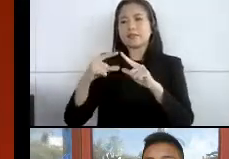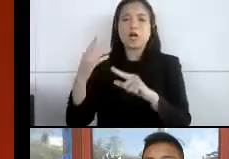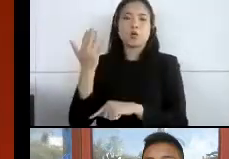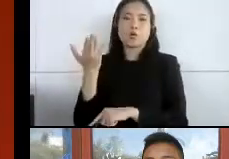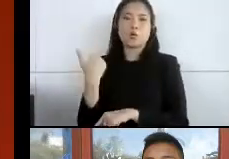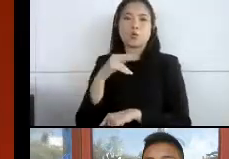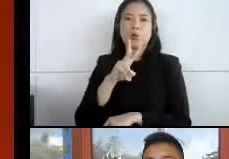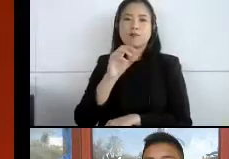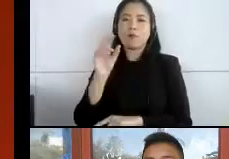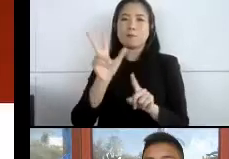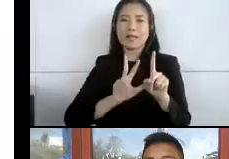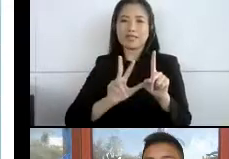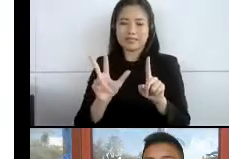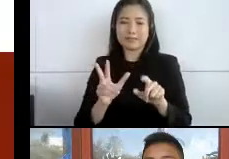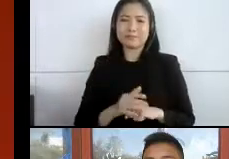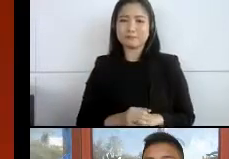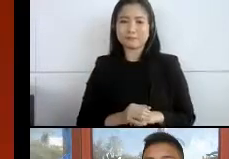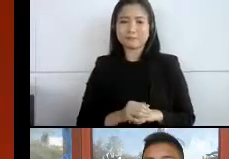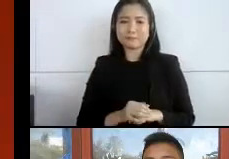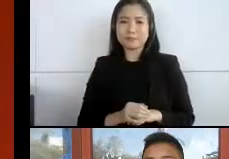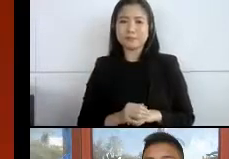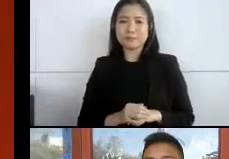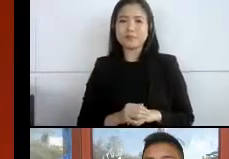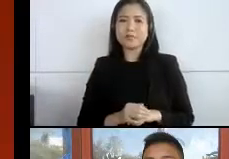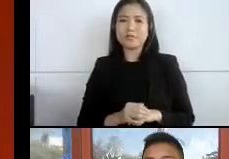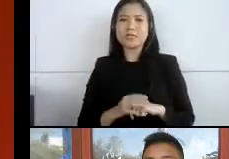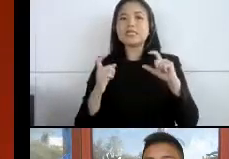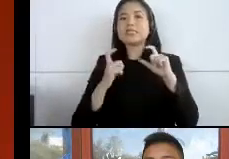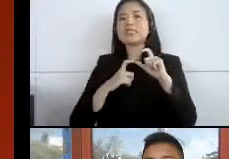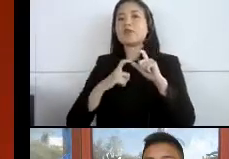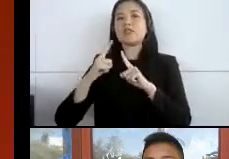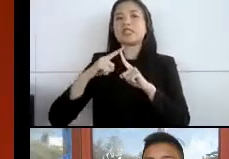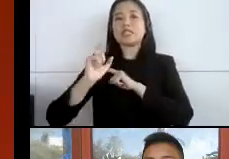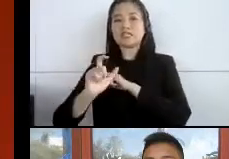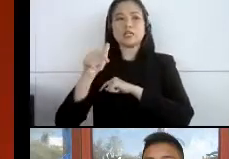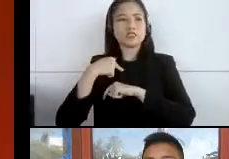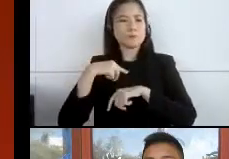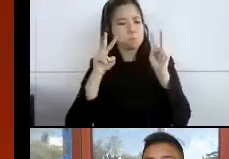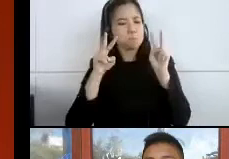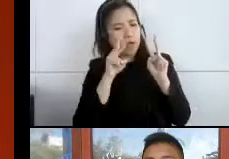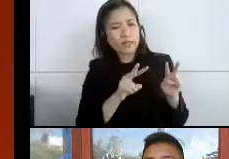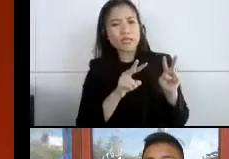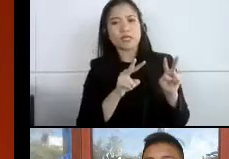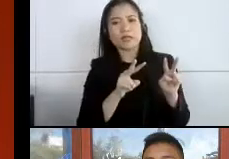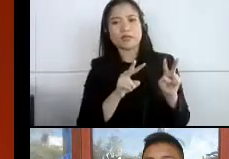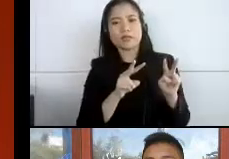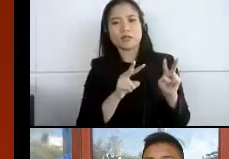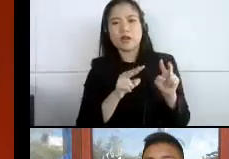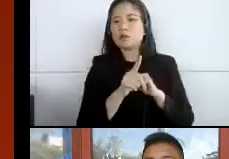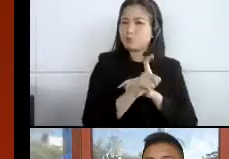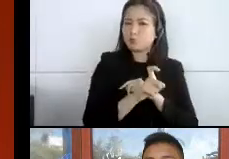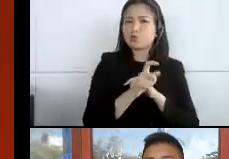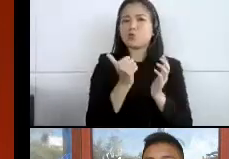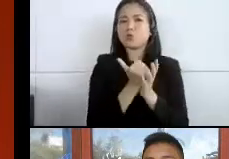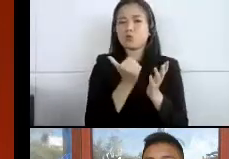lalu. Dan hal ini tentu menjadi perhatian Save the Children bahwa tingkat literasi anak tetap perlu dijaga dan